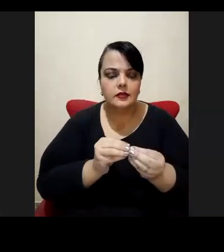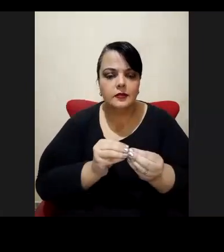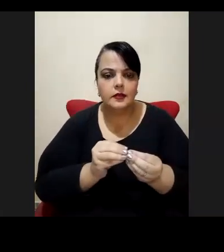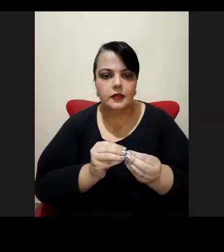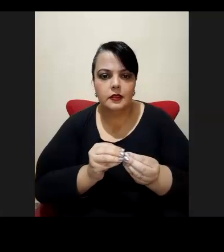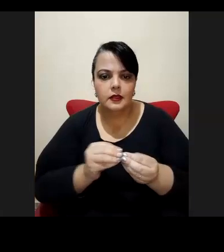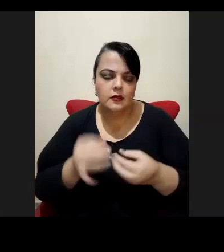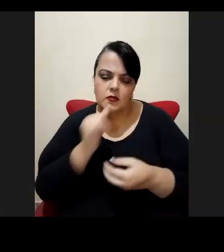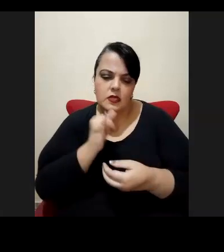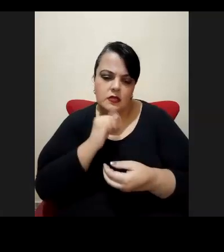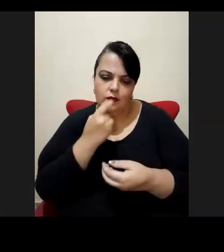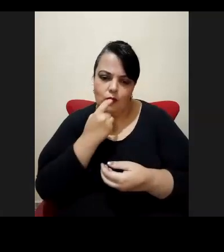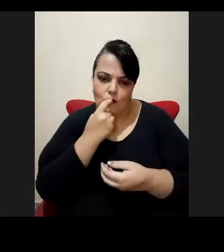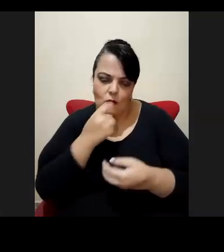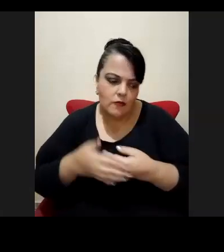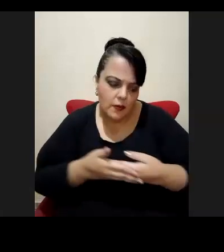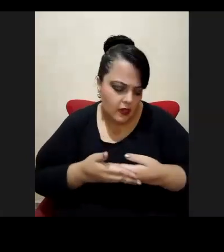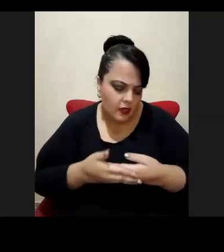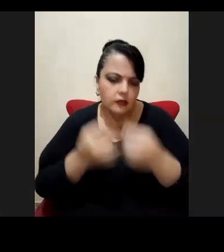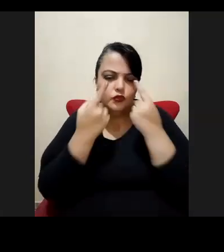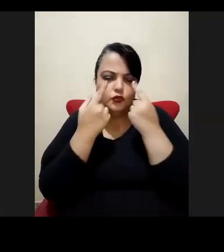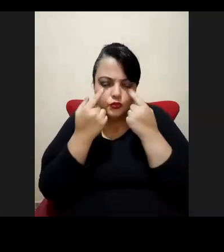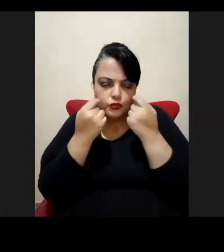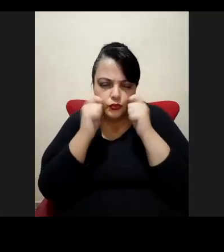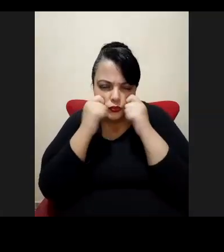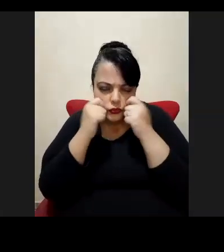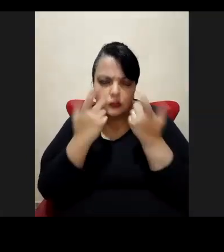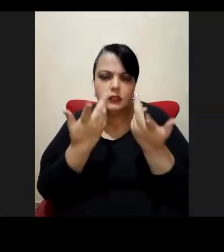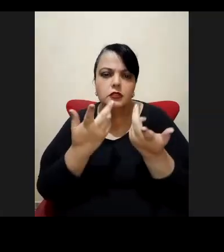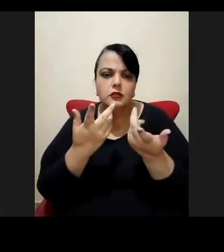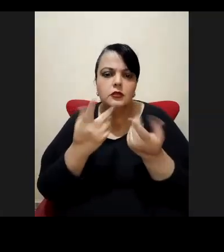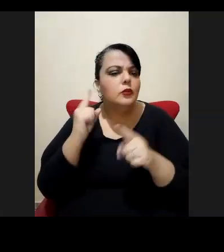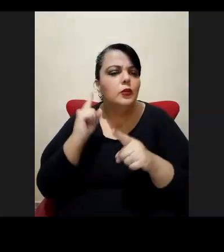bebê, por exemplo, está chorando, mas ele está chorando porque